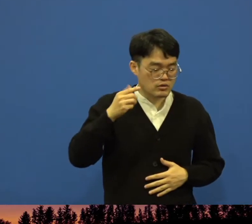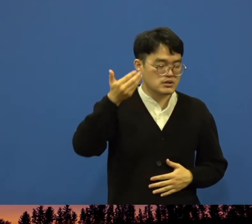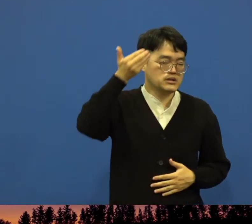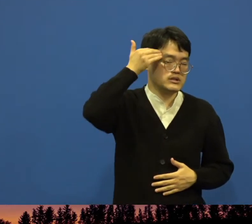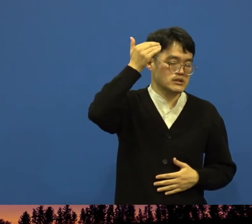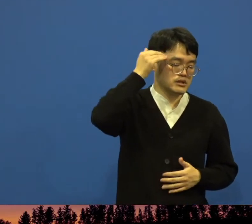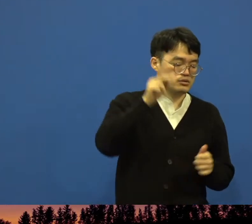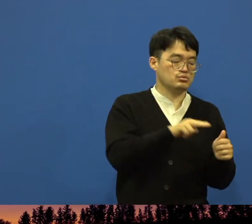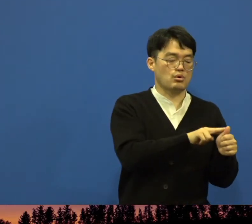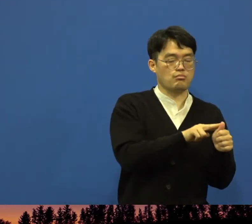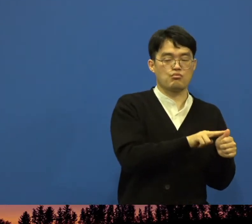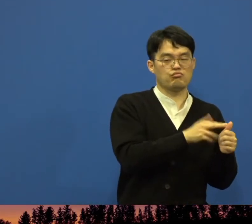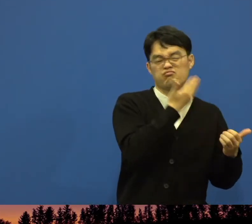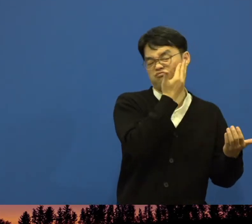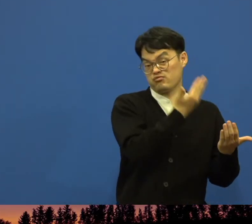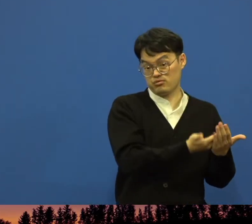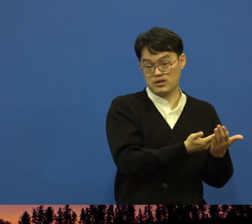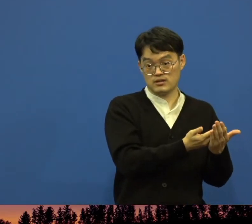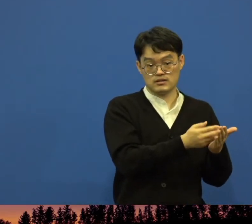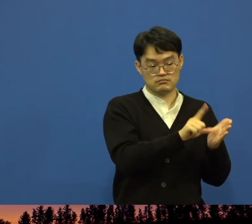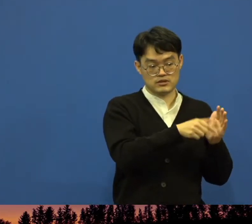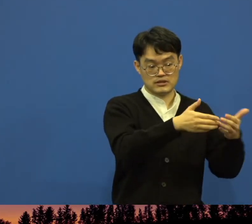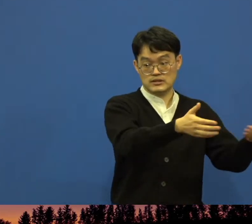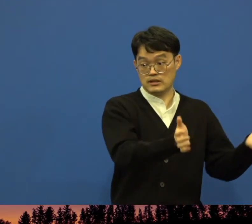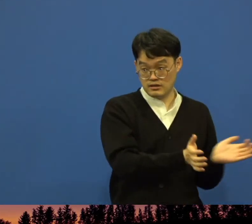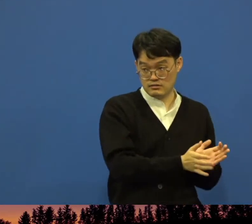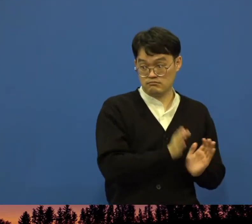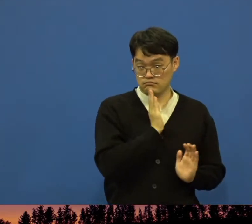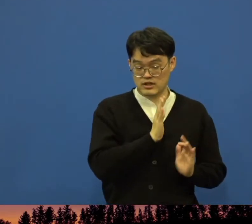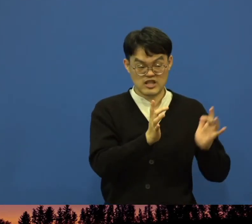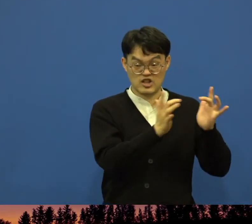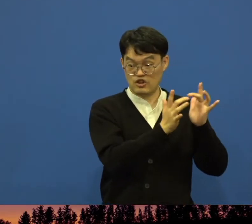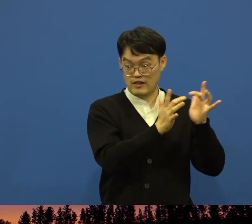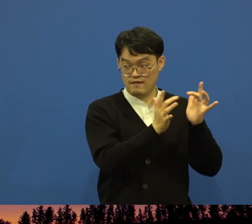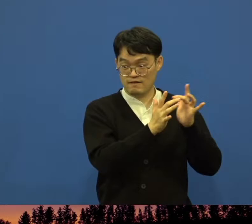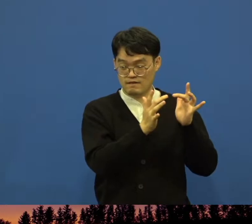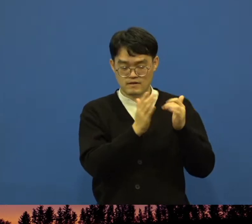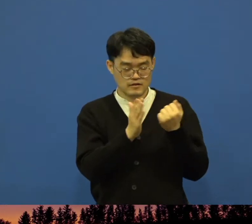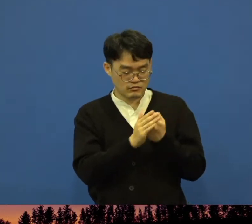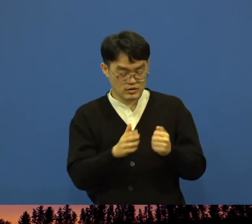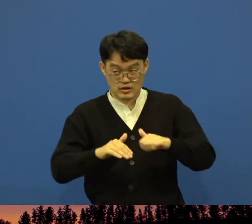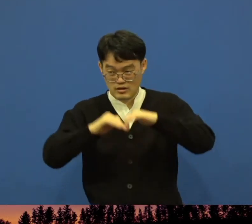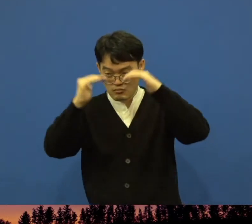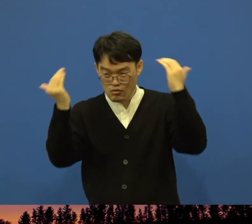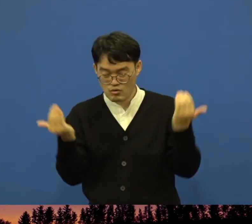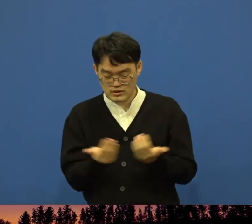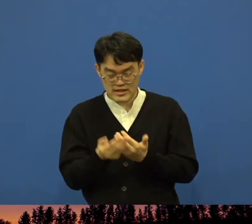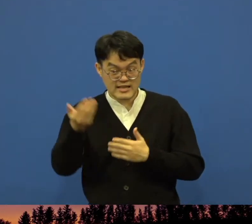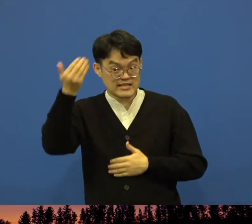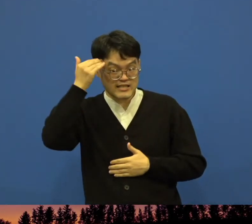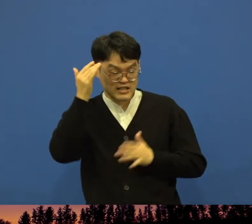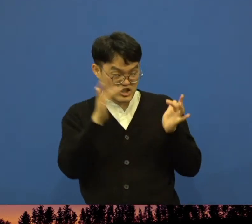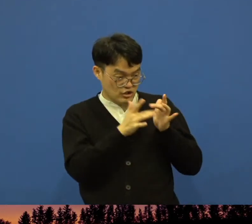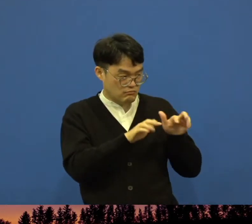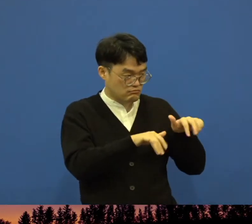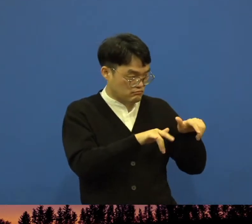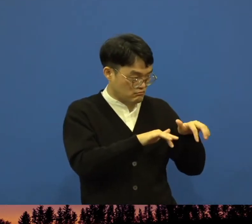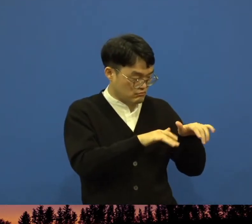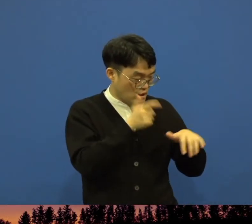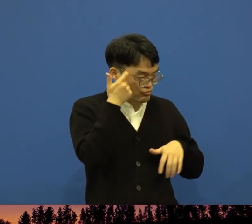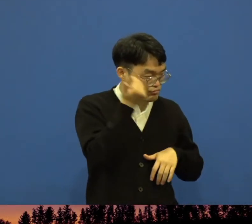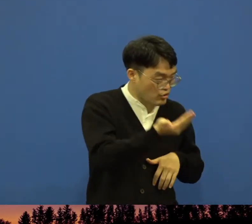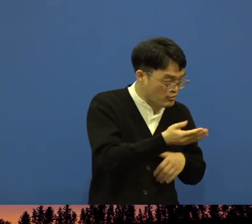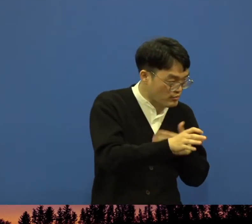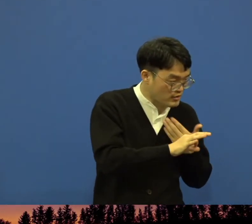얘기예요. 인터넷이 지식의 대중화를 가져오게 했습니다. 이제는 웬만한 지식이 모든 사람들이 알려져 있어요. 인터넷 들어가면 뭐